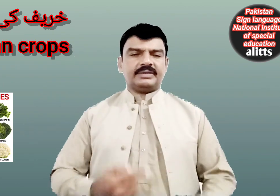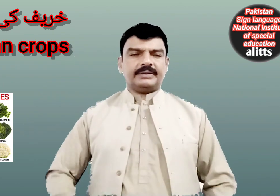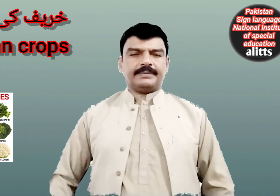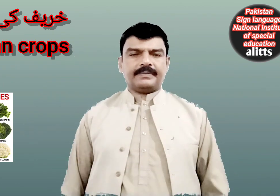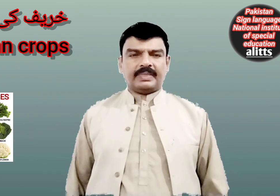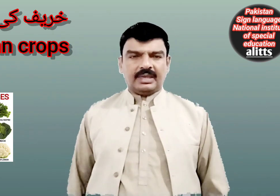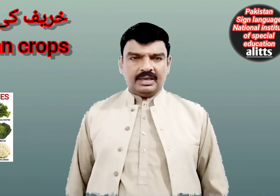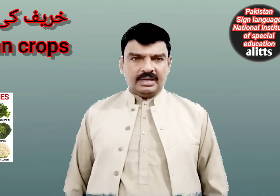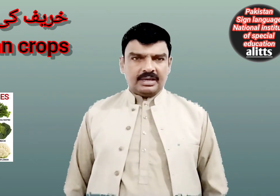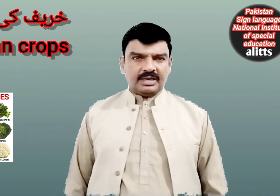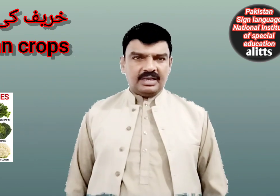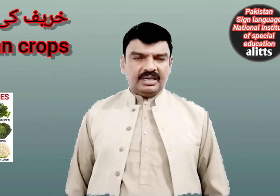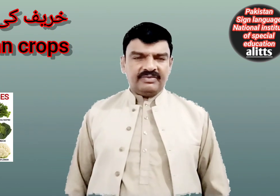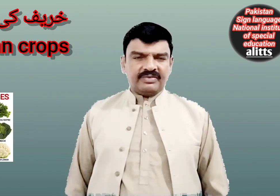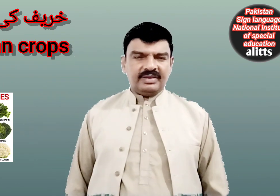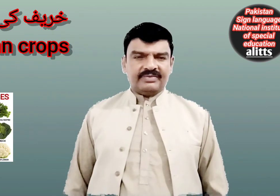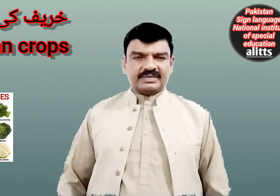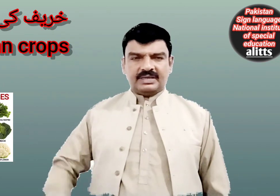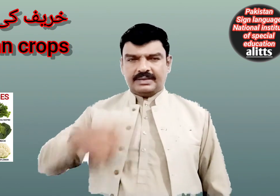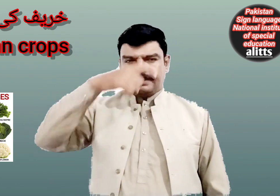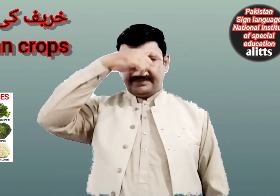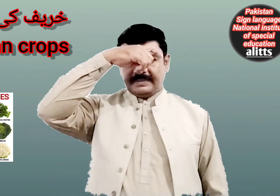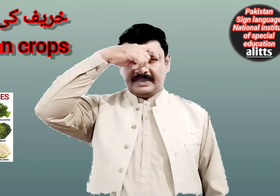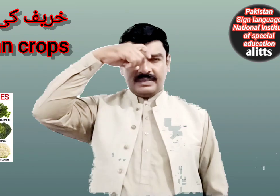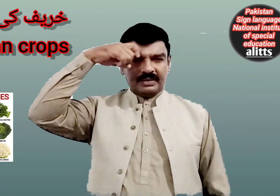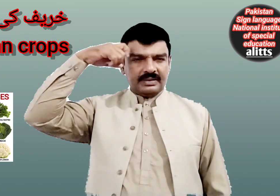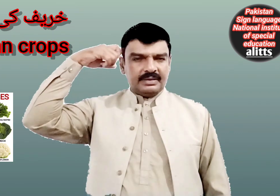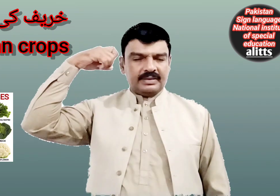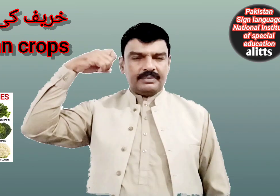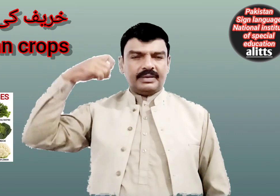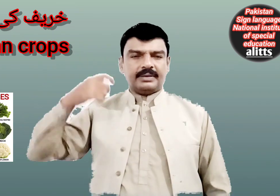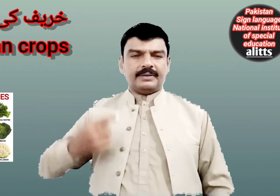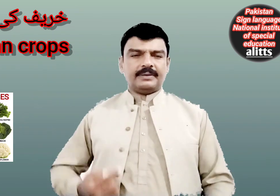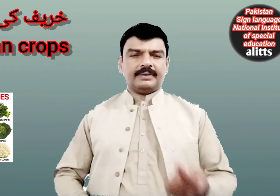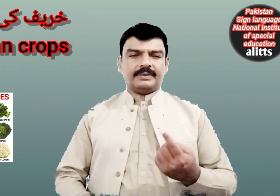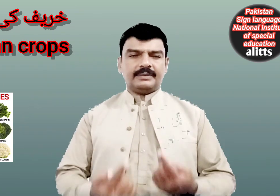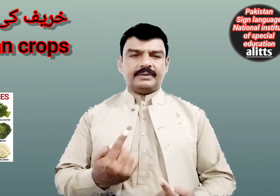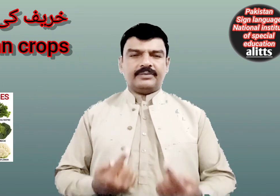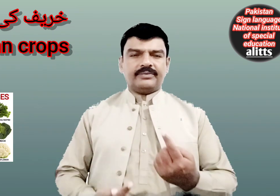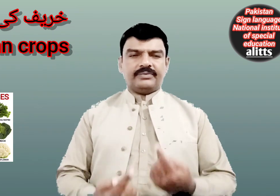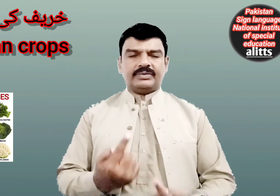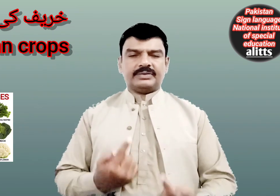फसलें। खरीफ की फसलें, गर्मी फसलें।